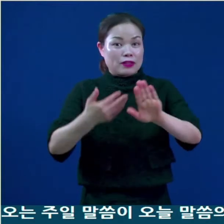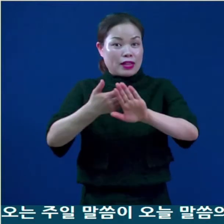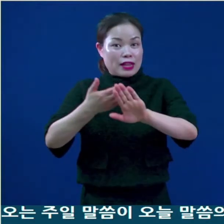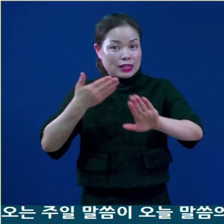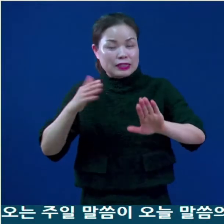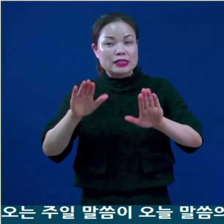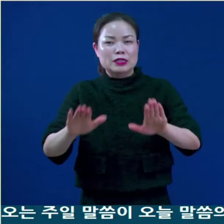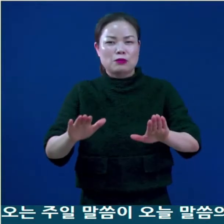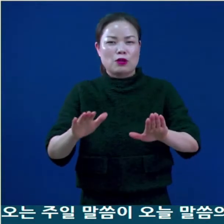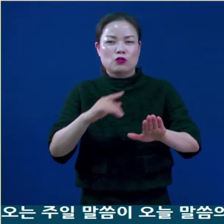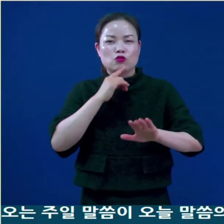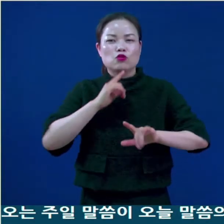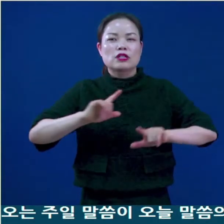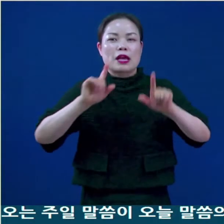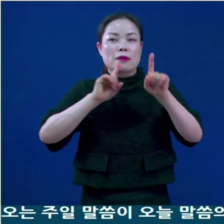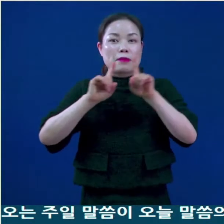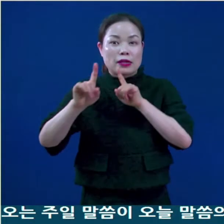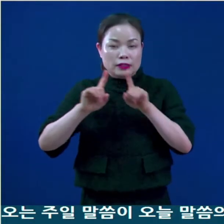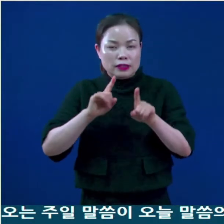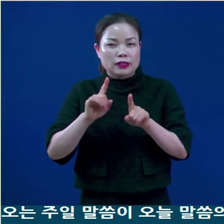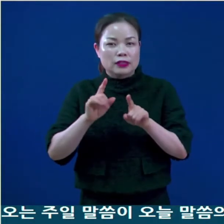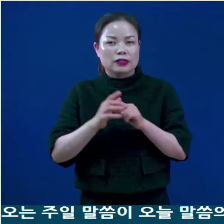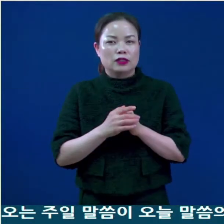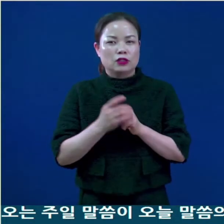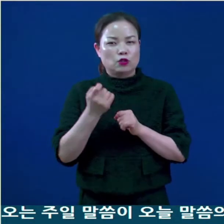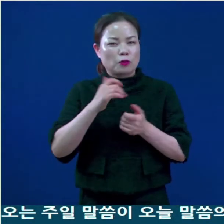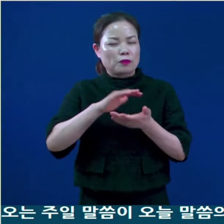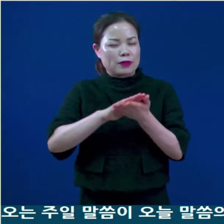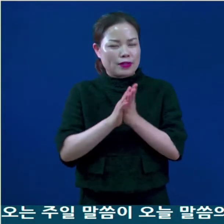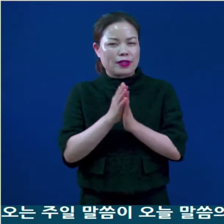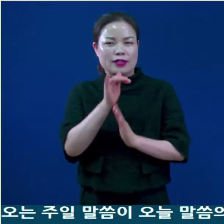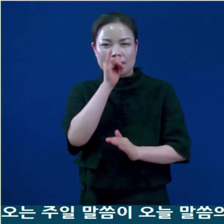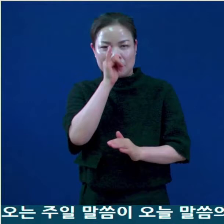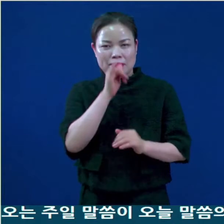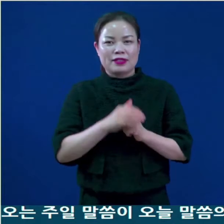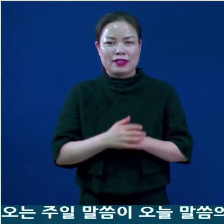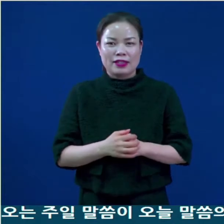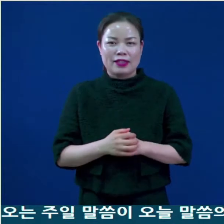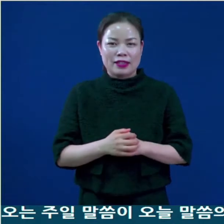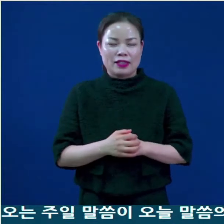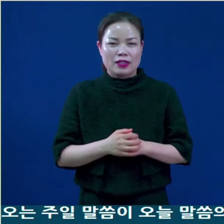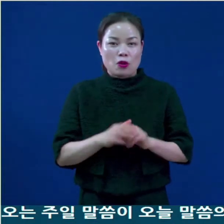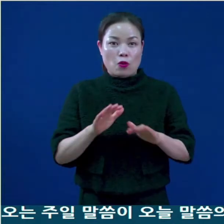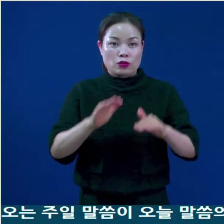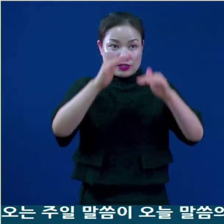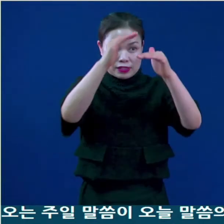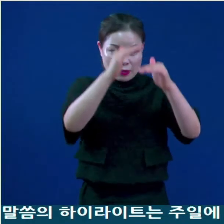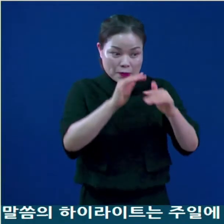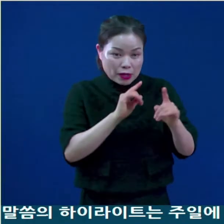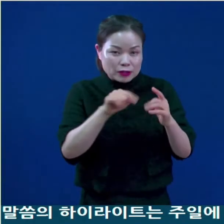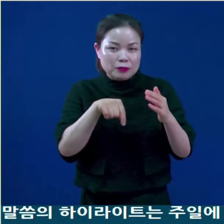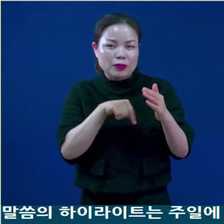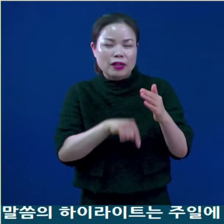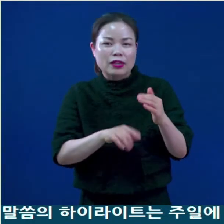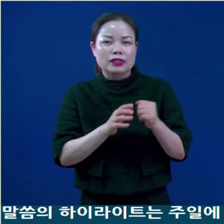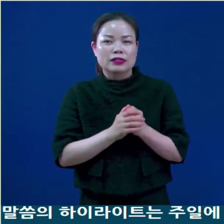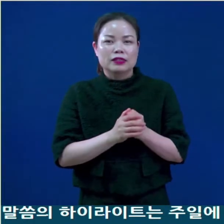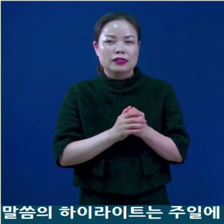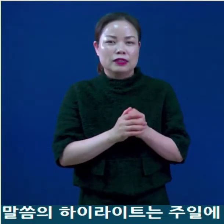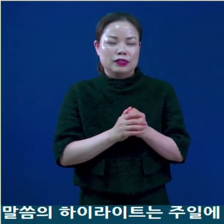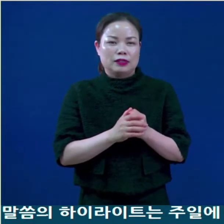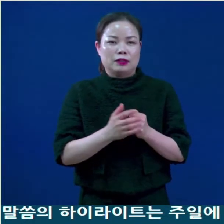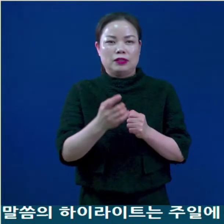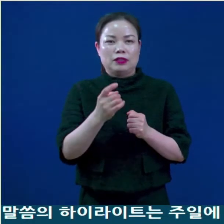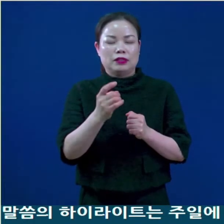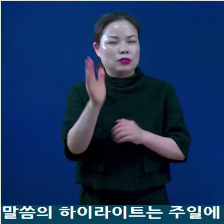달리 이번 주일 말씀도 말씀이 변화가 생깁니다. 그렇게 오늘 본문 말씀 중에 안 다룬 측면을